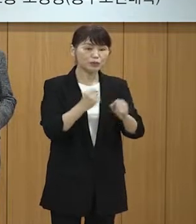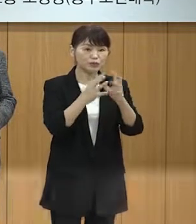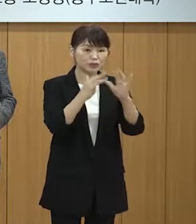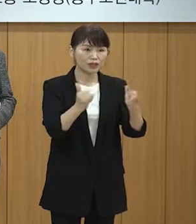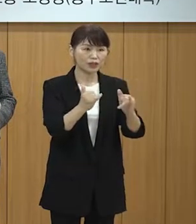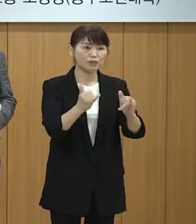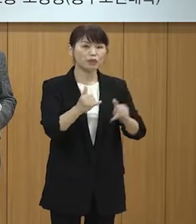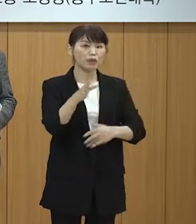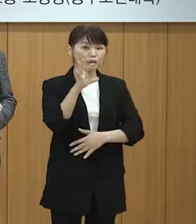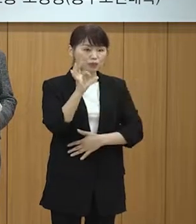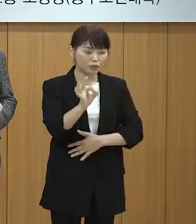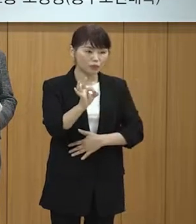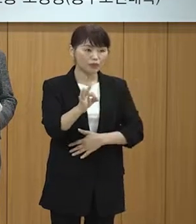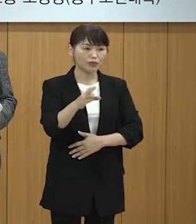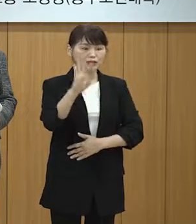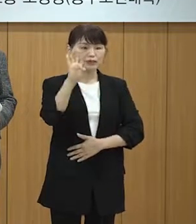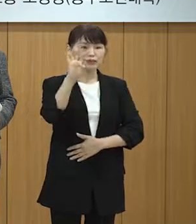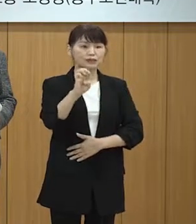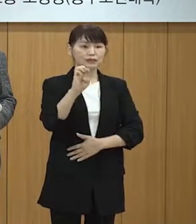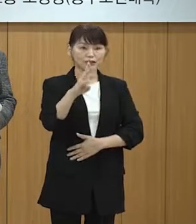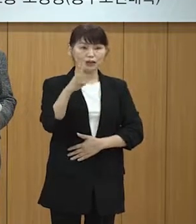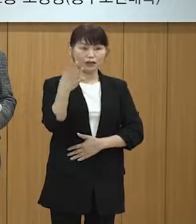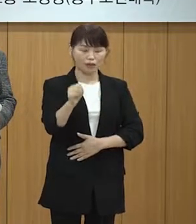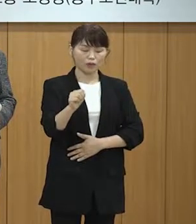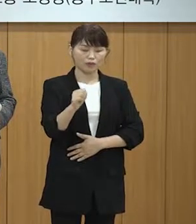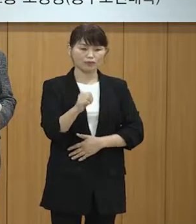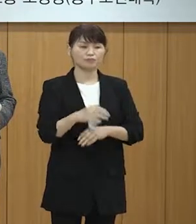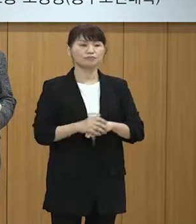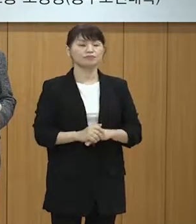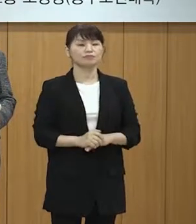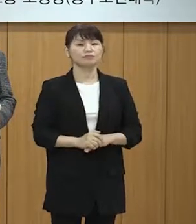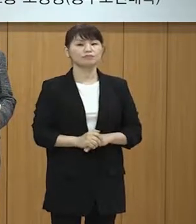사업에 44억 원을 반영하였습니다.